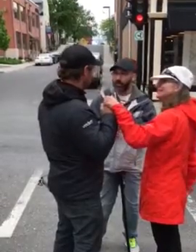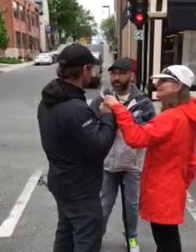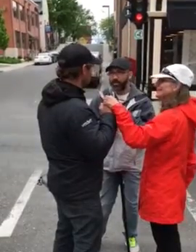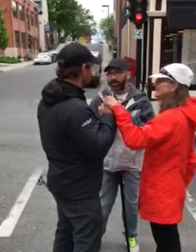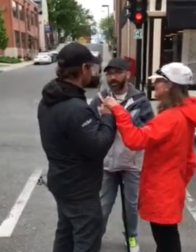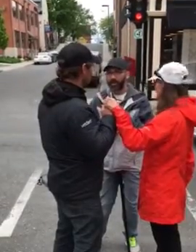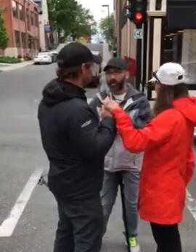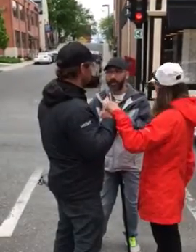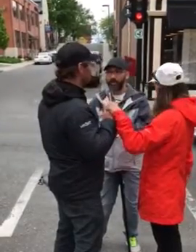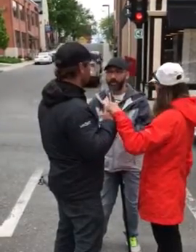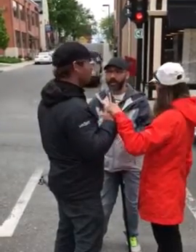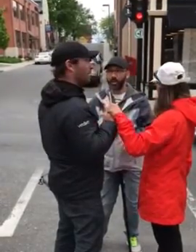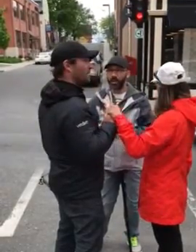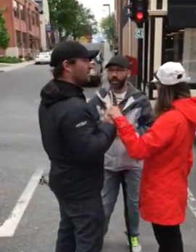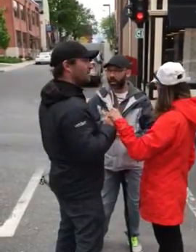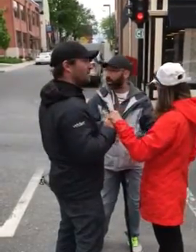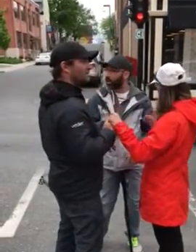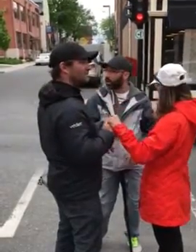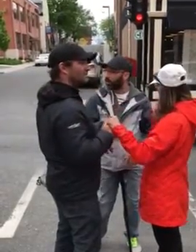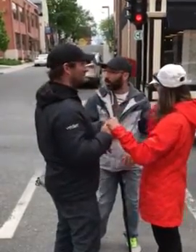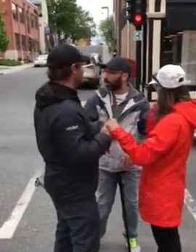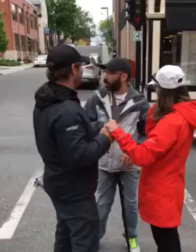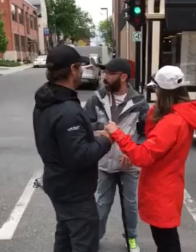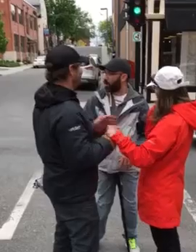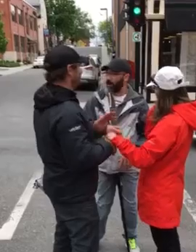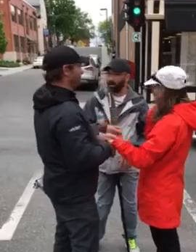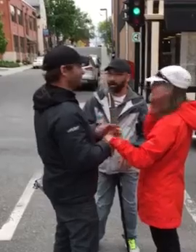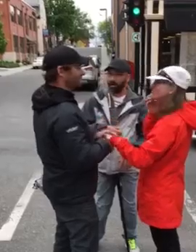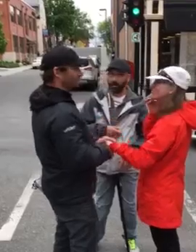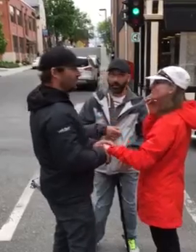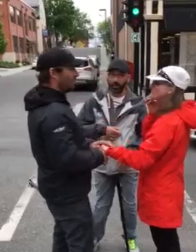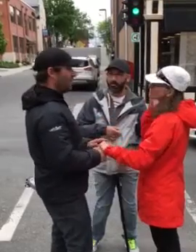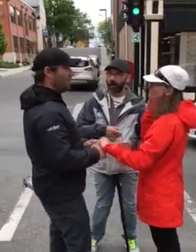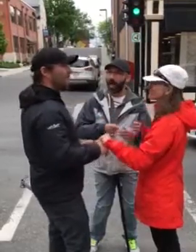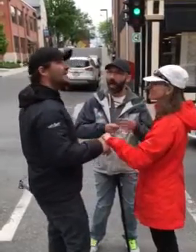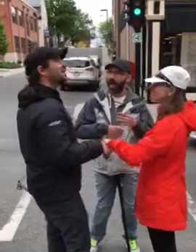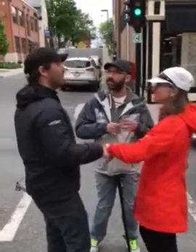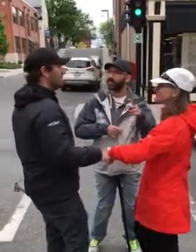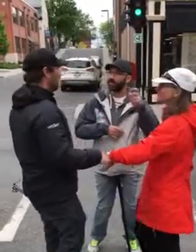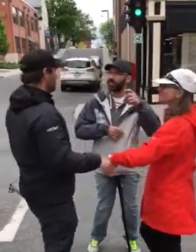plus facile. Qu'est-ce que c'est? Non. Pas de l'air, ça va.